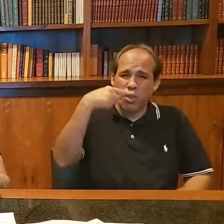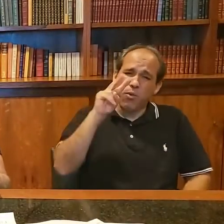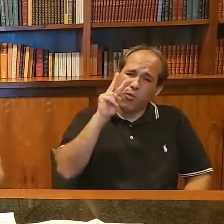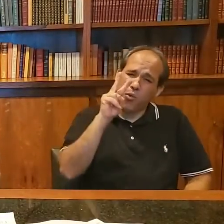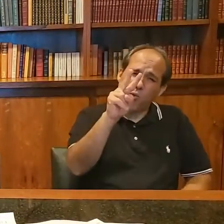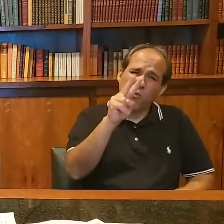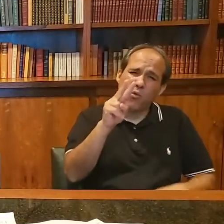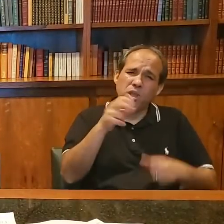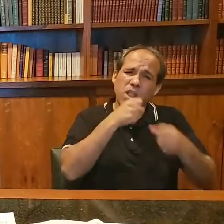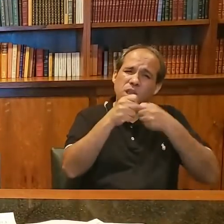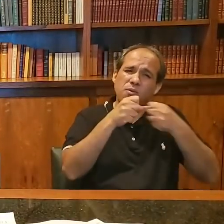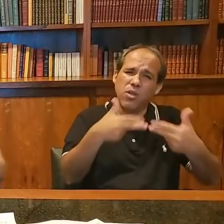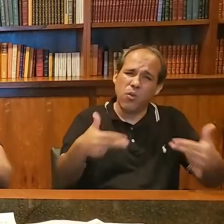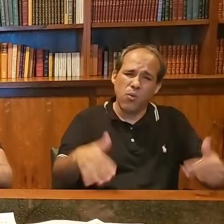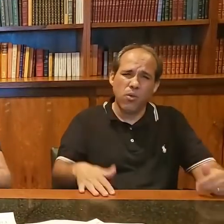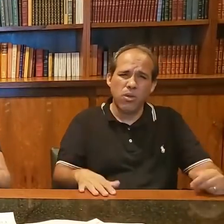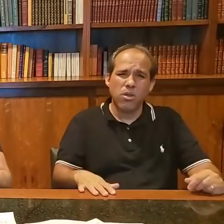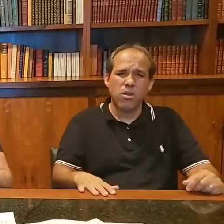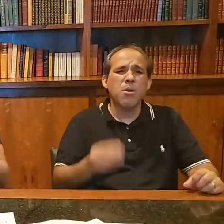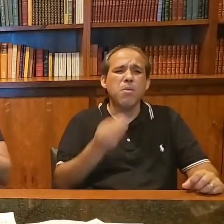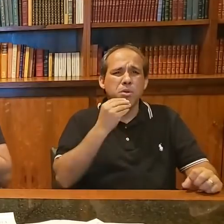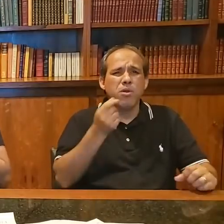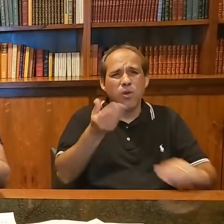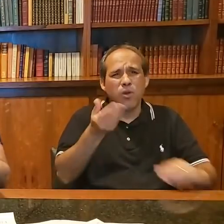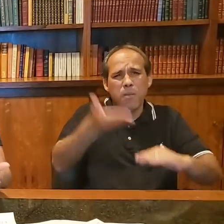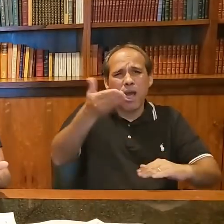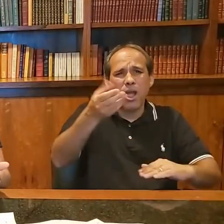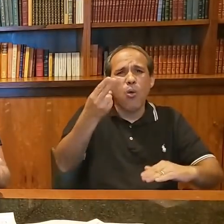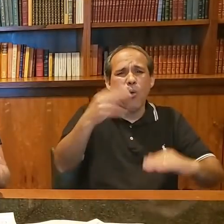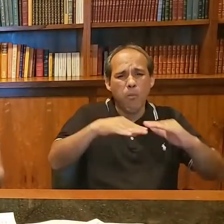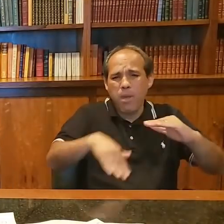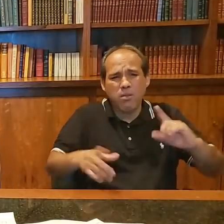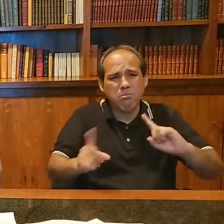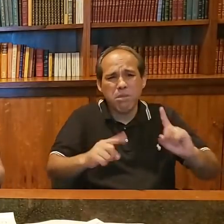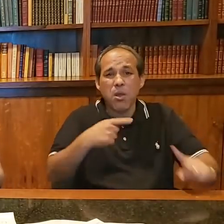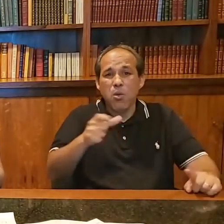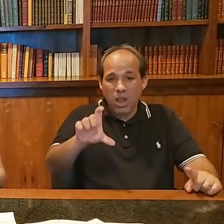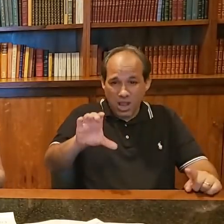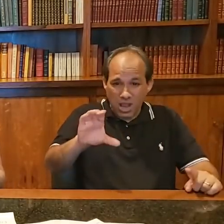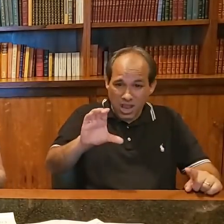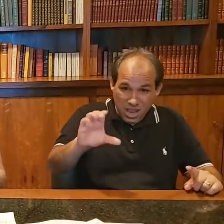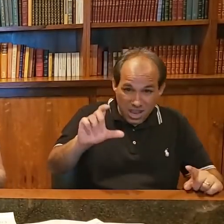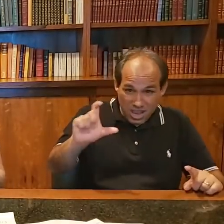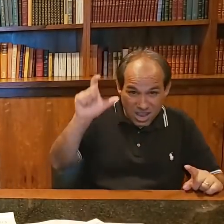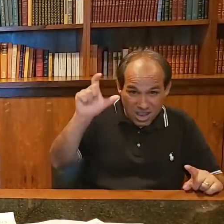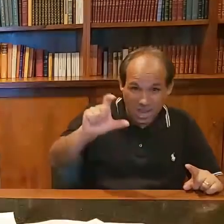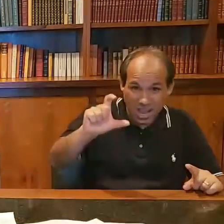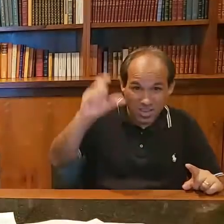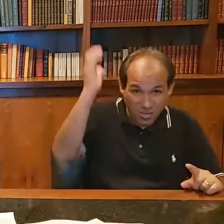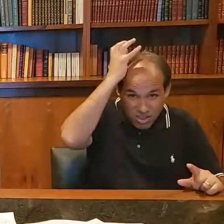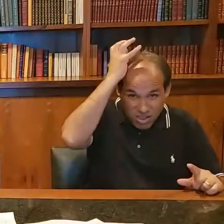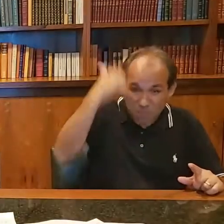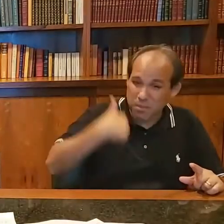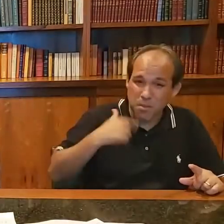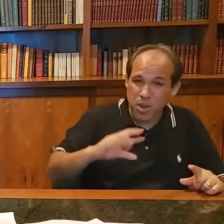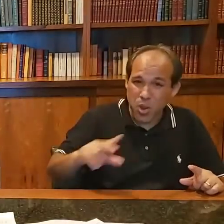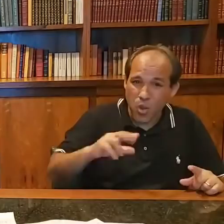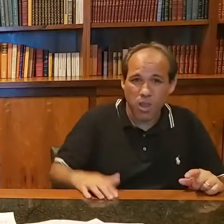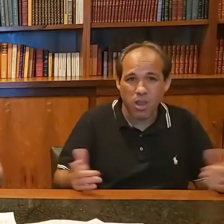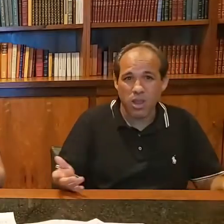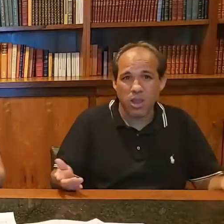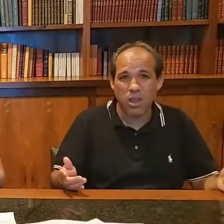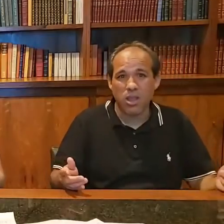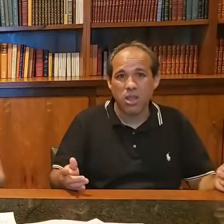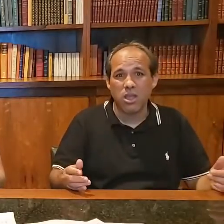disso. Como podia ser bem acima. Não é para mim o leite condensado. Ninguém criticou o leite condensado que porventura não